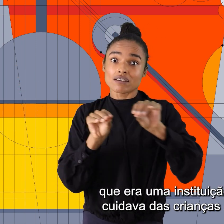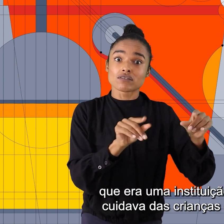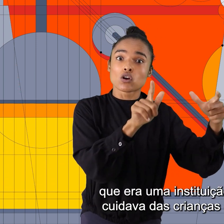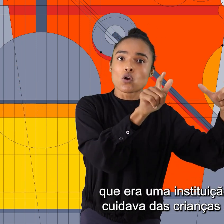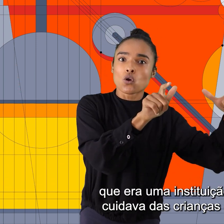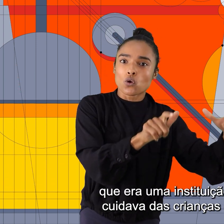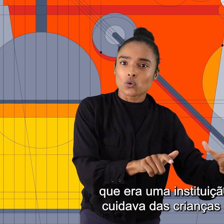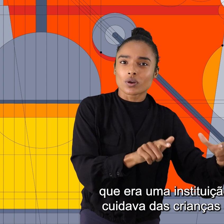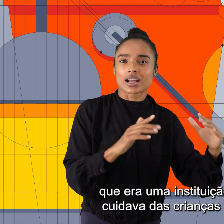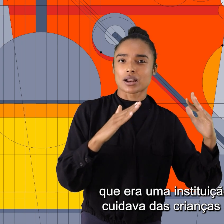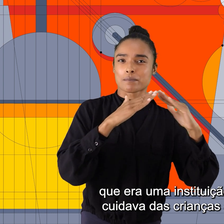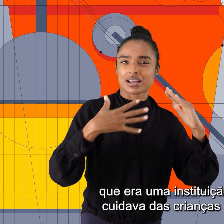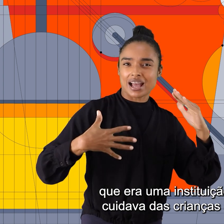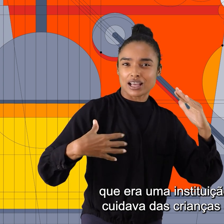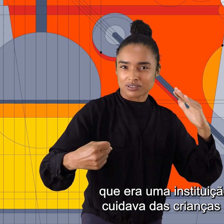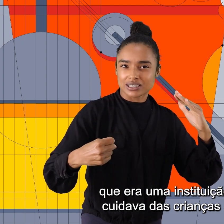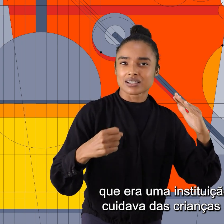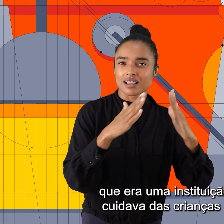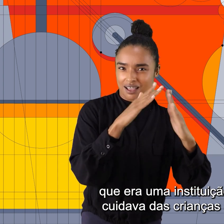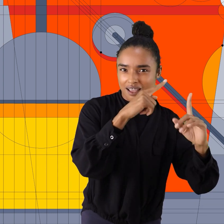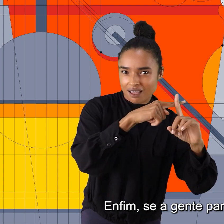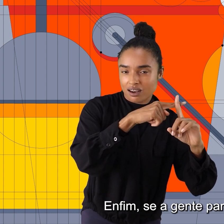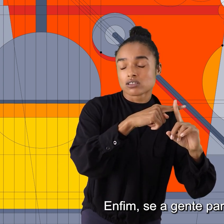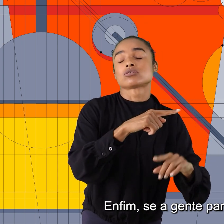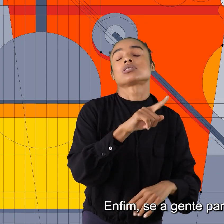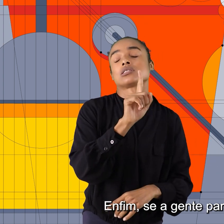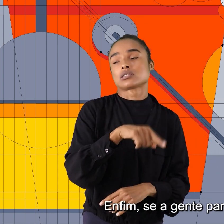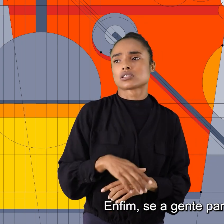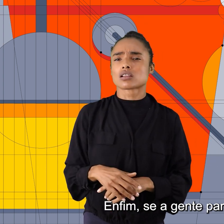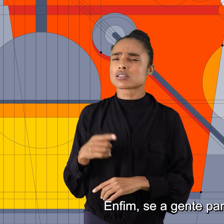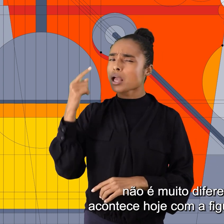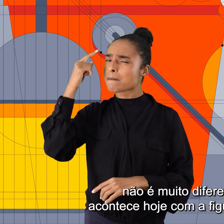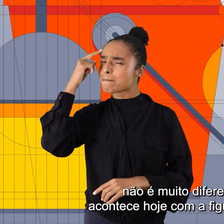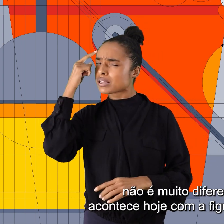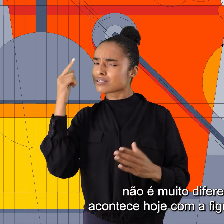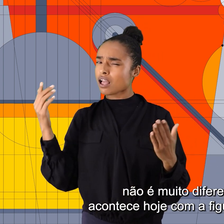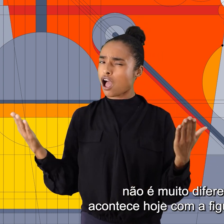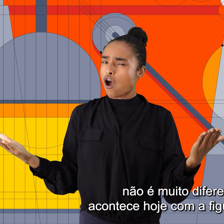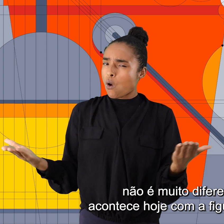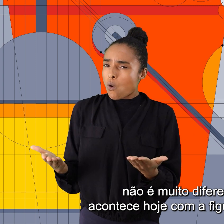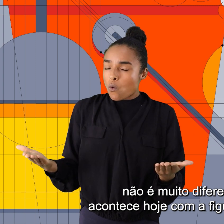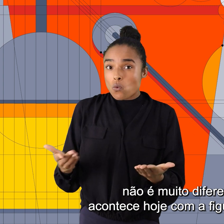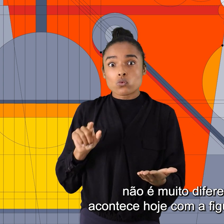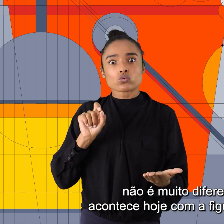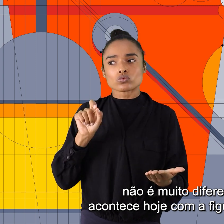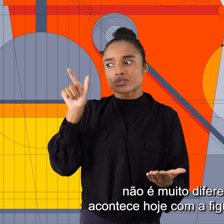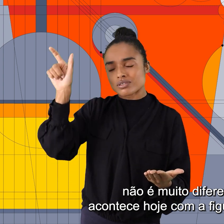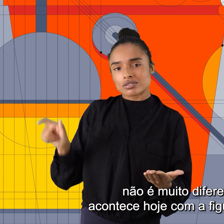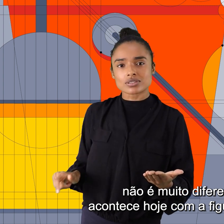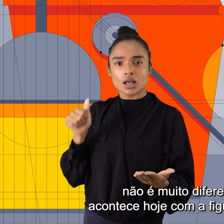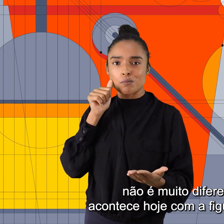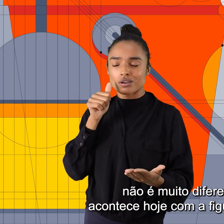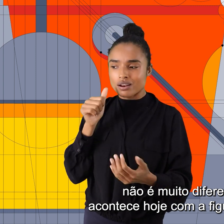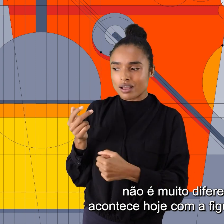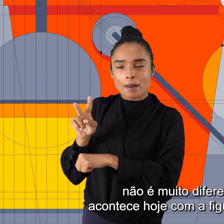que cuidava das crianças abandonadas. Enfim, se a gente parar para pensar, não é muito diferente do que acontece hoje com a